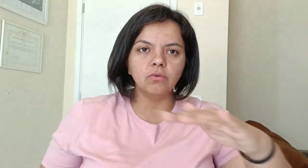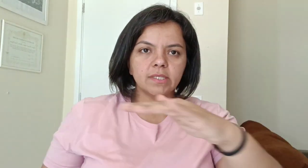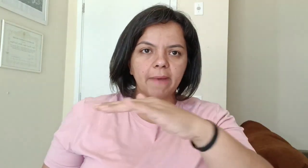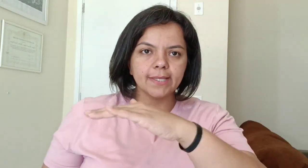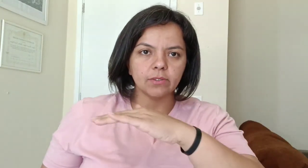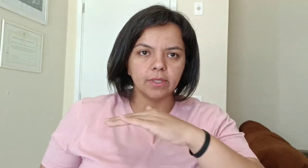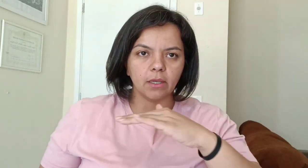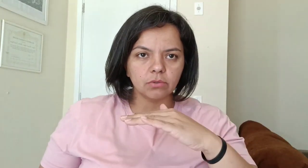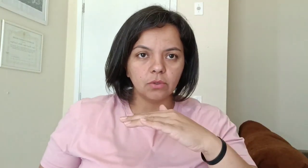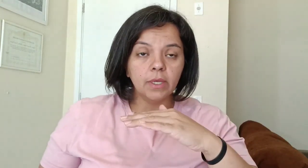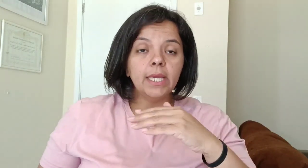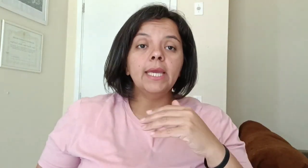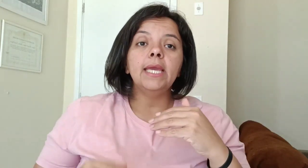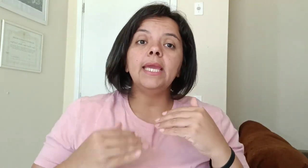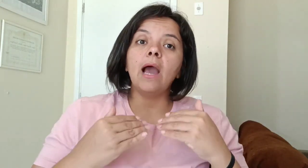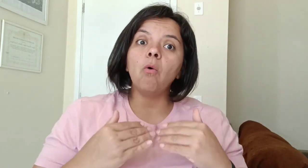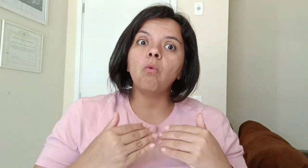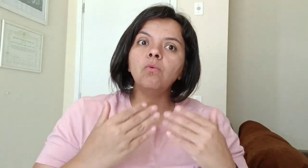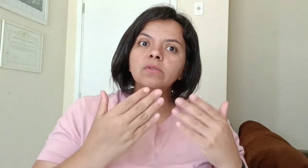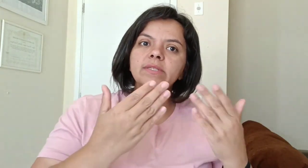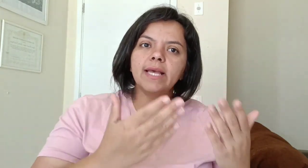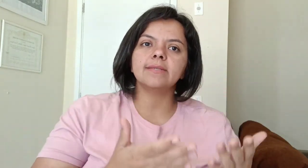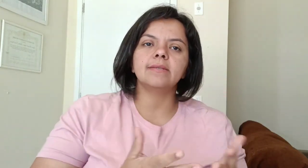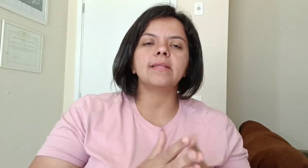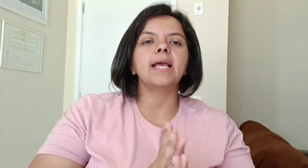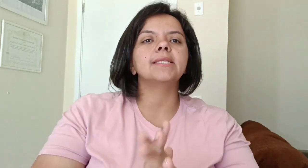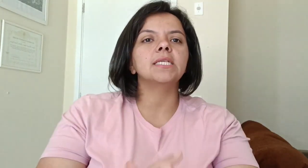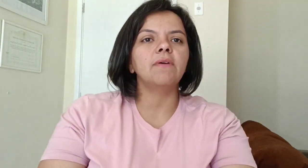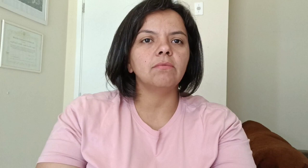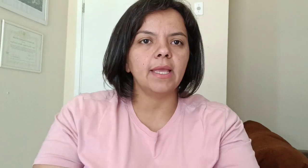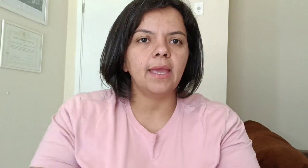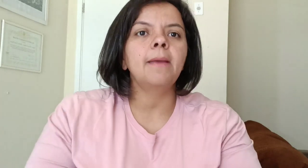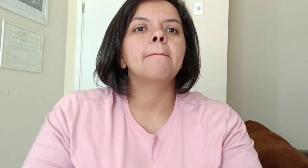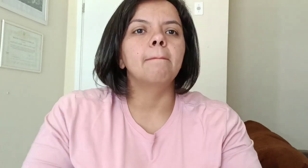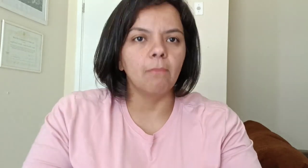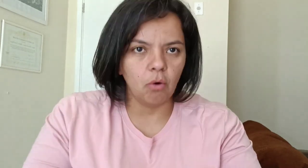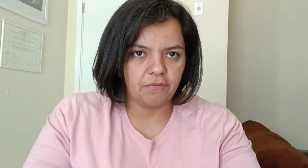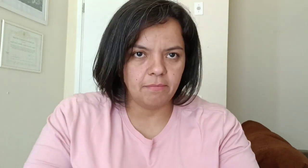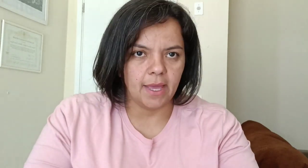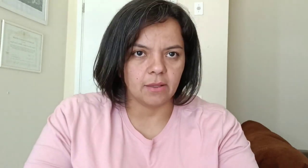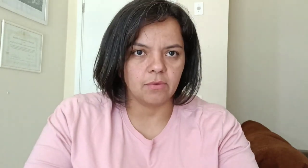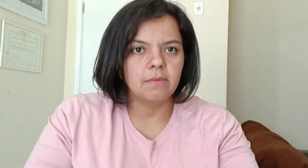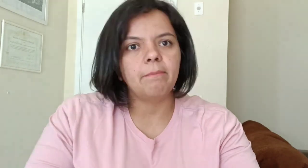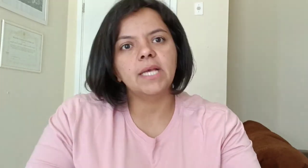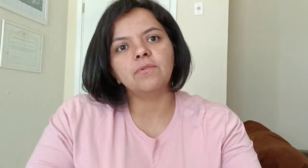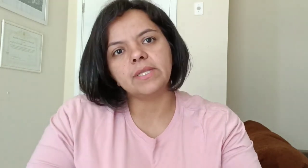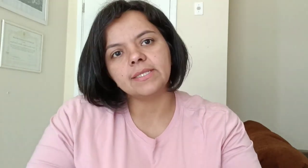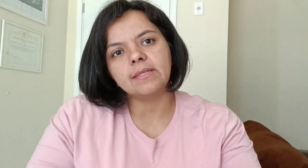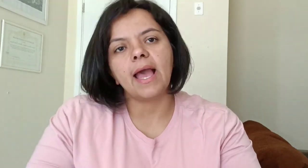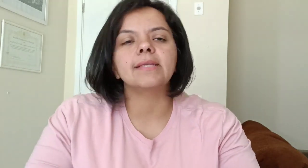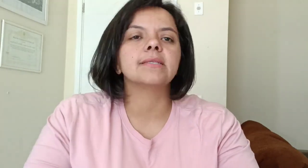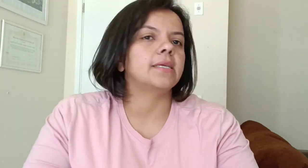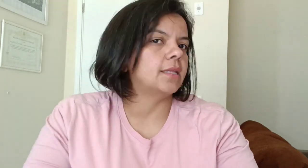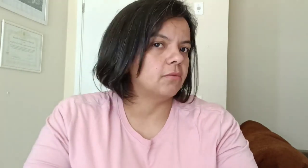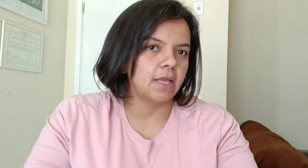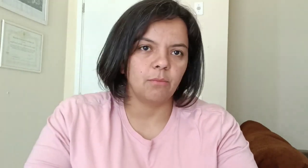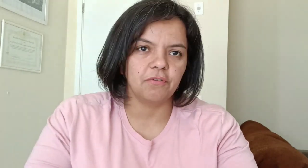no espaço neutro, e alguns desses sinais eles vão ter movimento, mas vou ter sinais que não tem